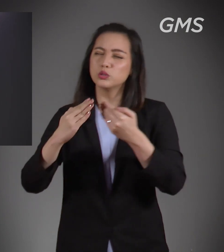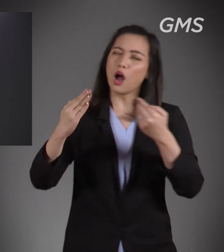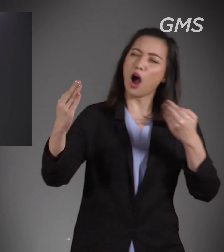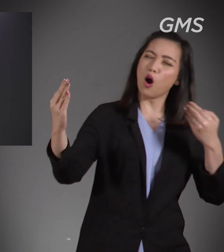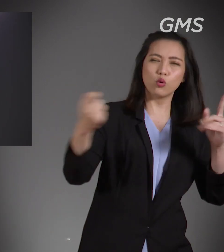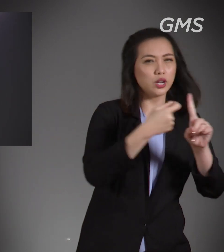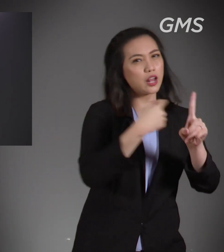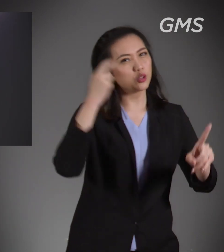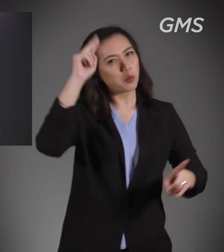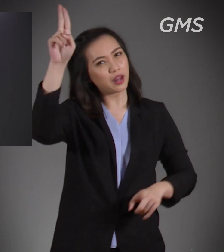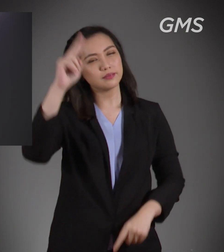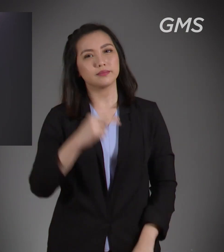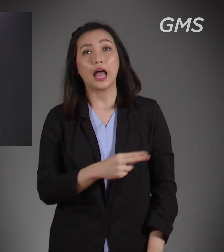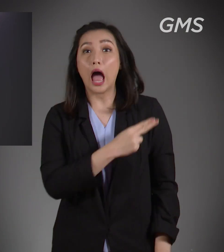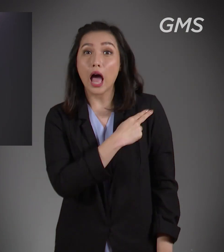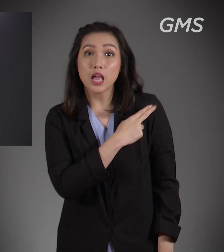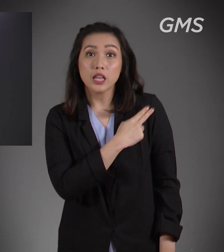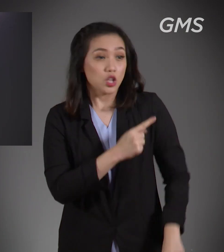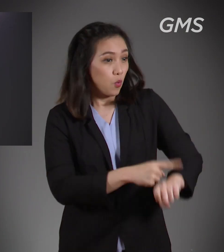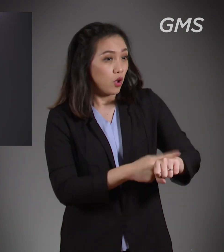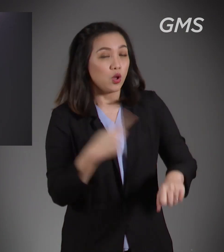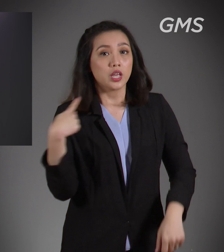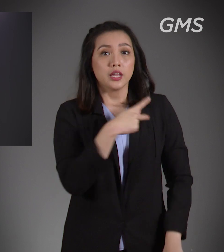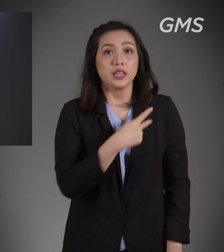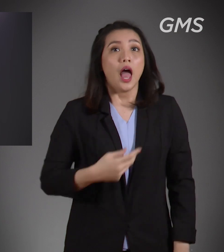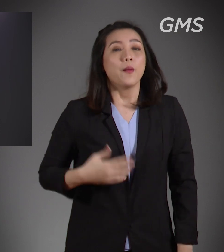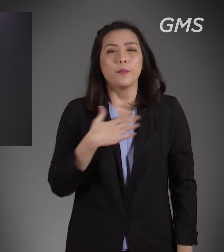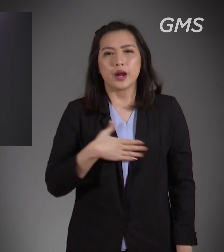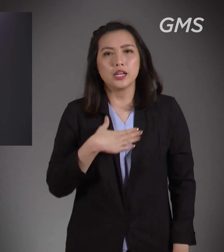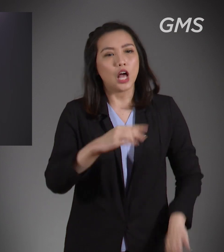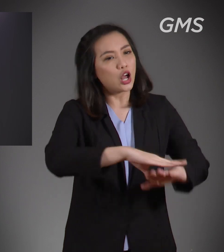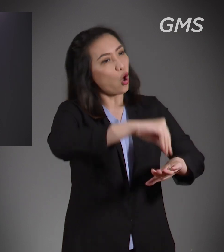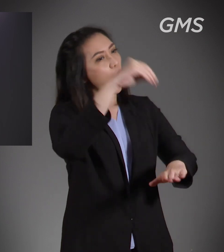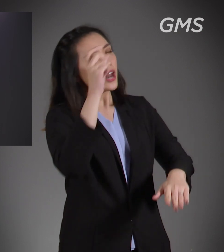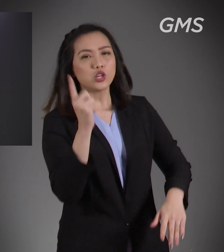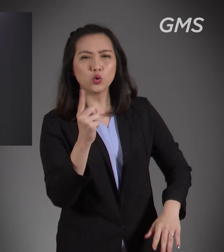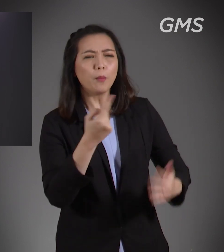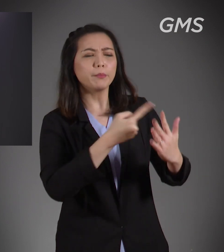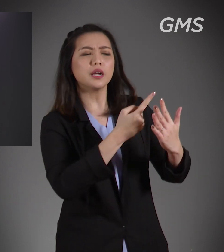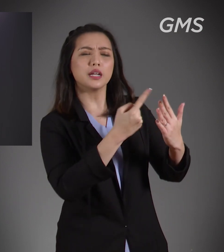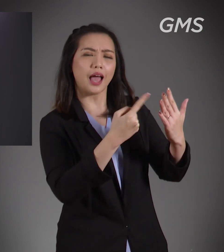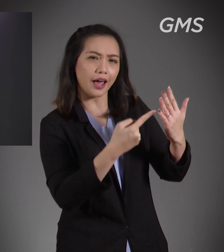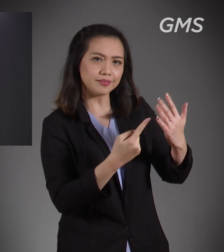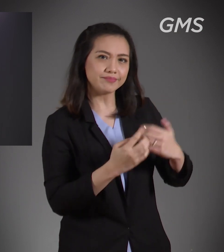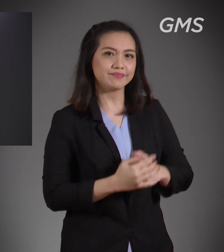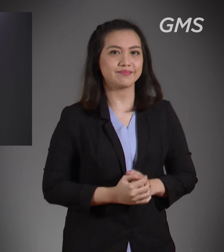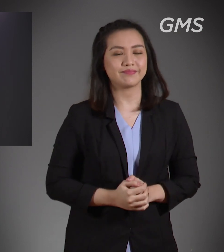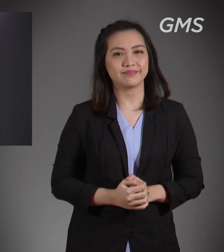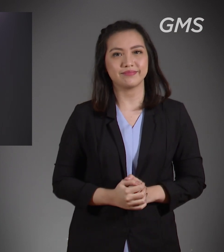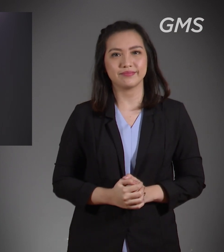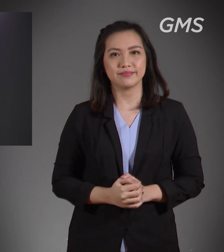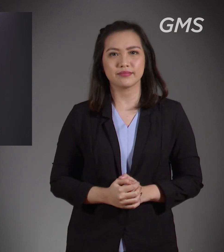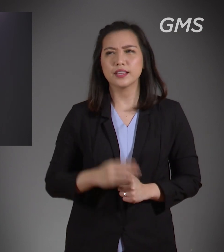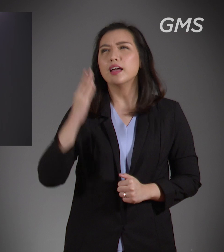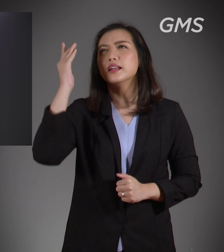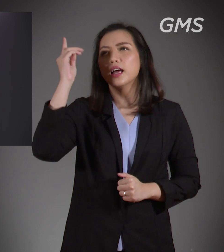Be careful. Ketika kita menganggap kerohanian suatu opsi. Itu yang terjadi dengan Rehabeam. Dia